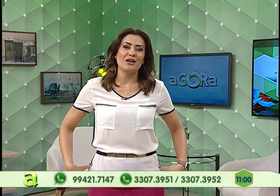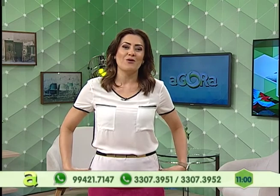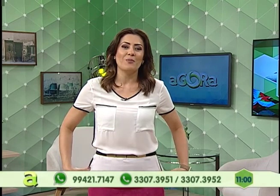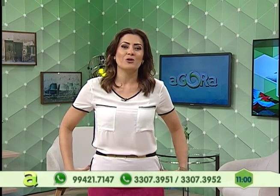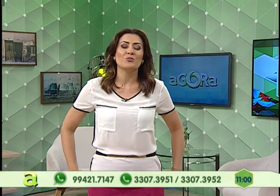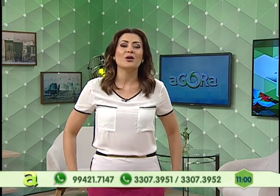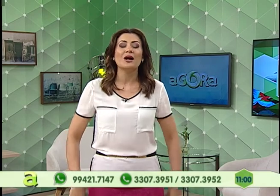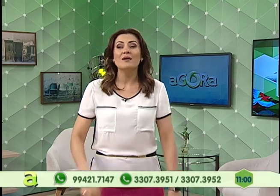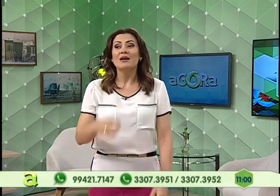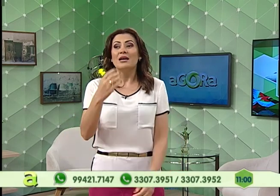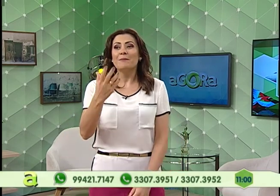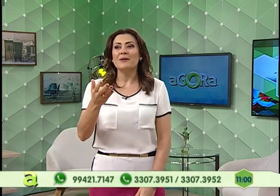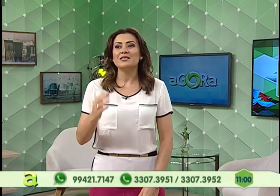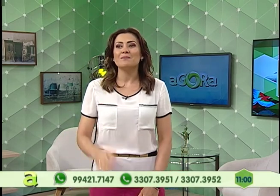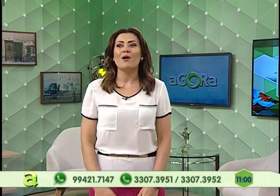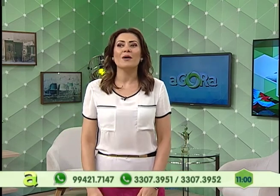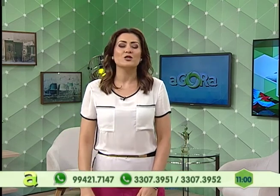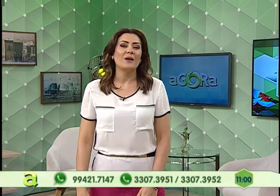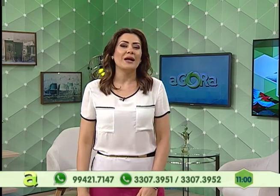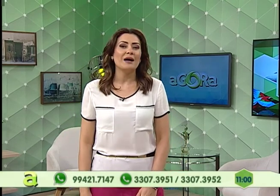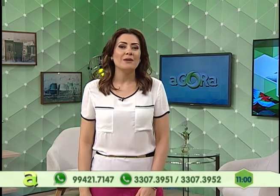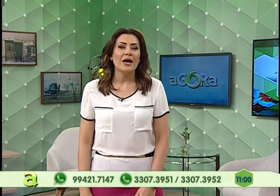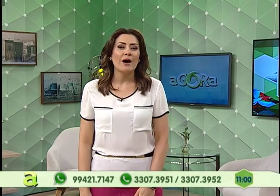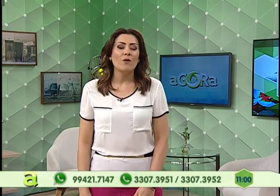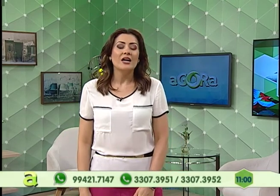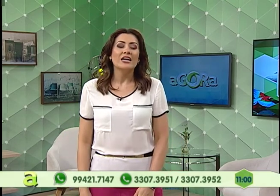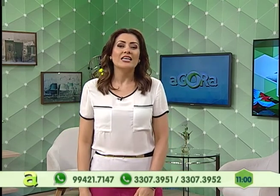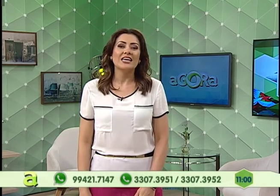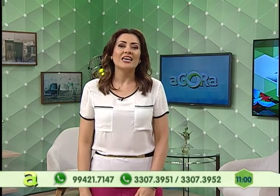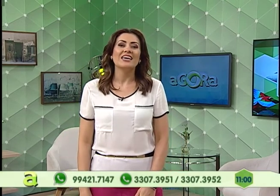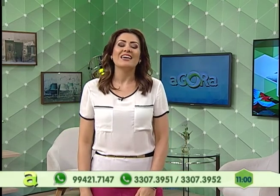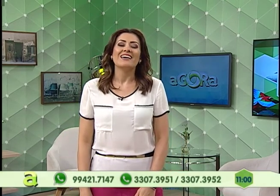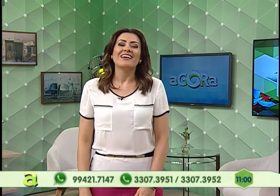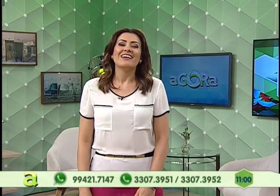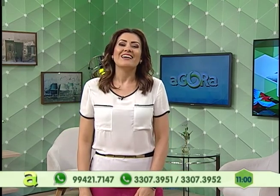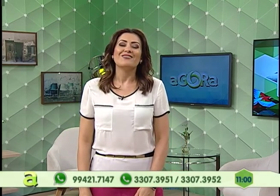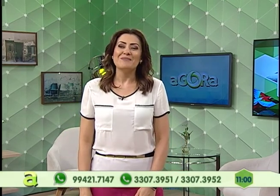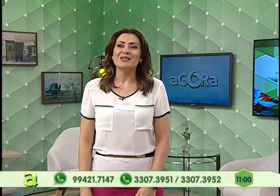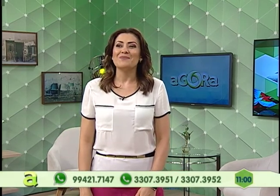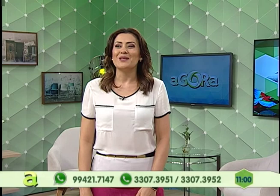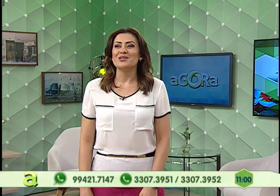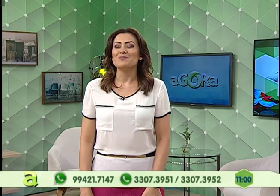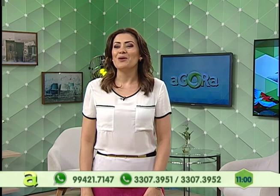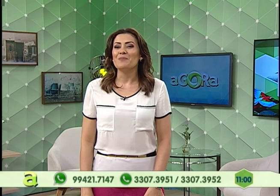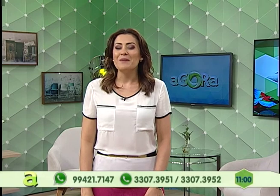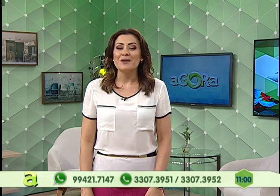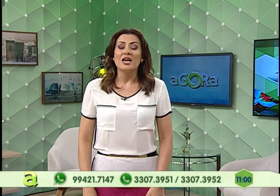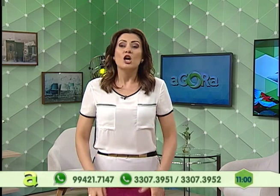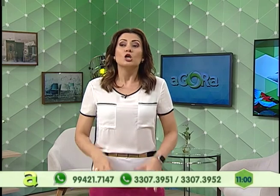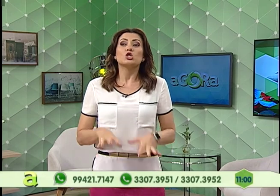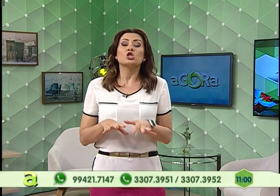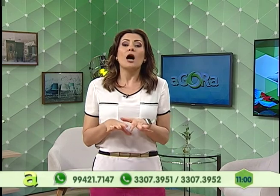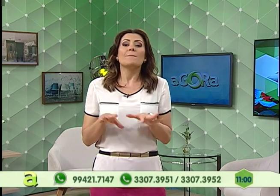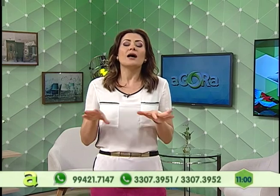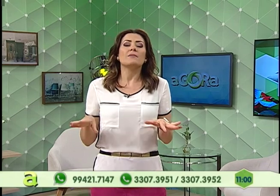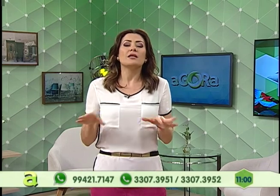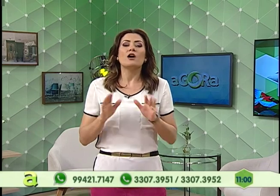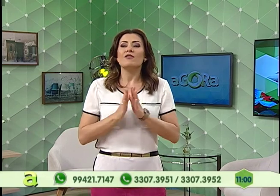aí acompanhando o programa. E principalmente para Gabriel, que vai mandar um pedaço de bolo pra mim. Só pra mim. Não vai